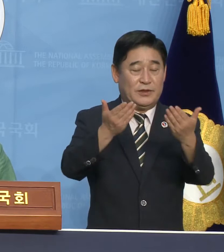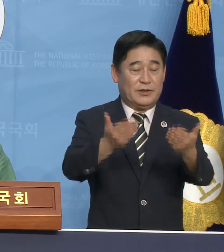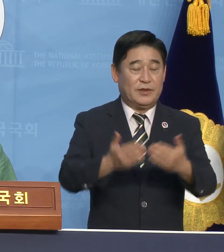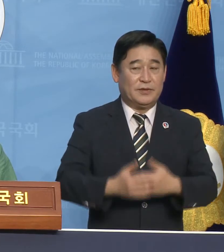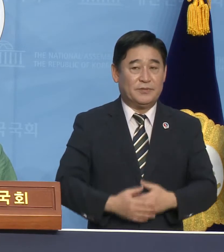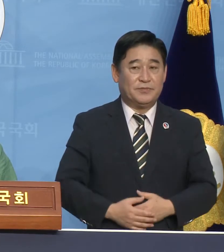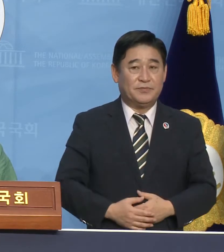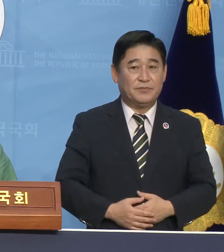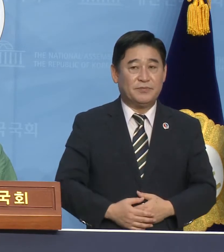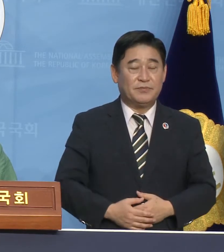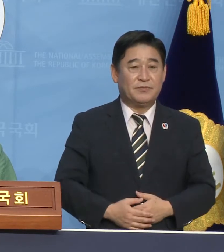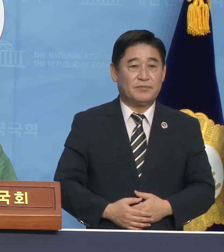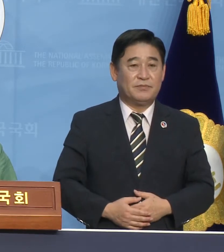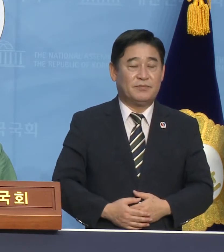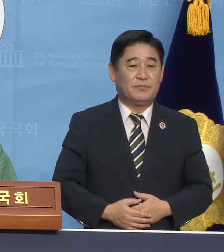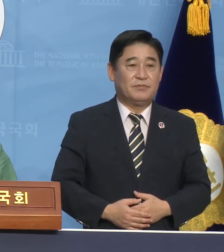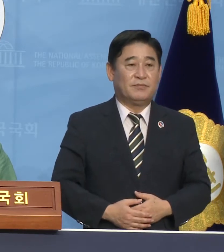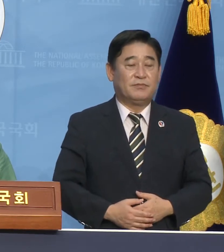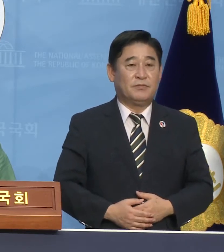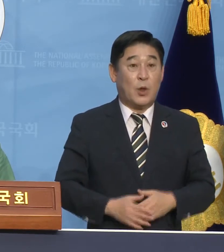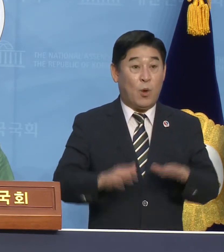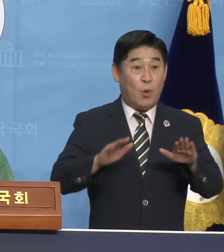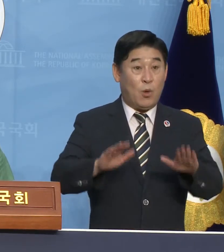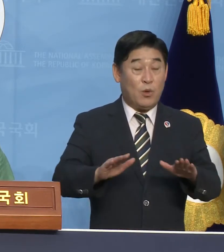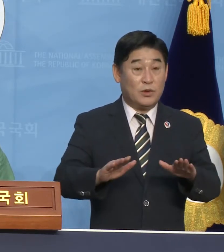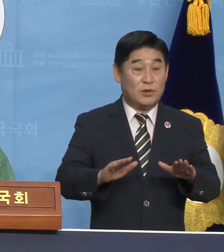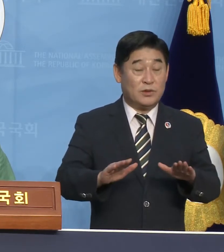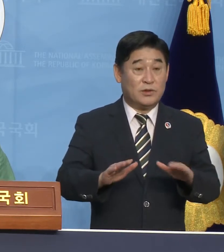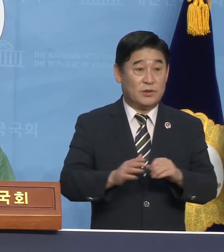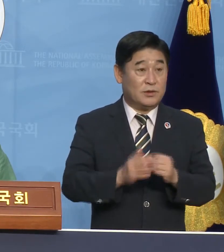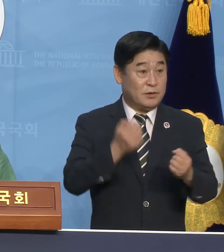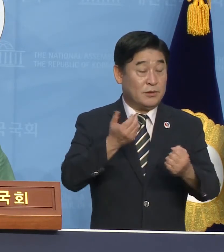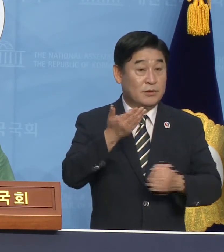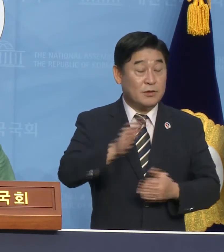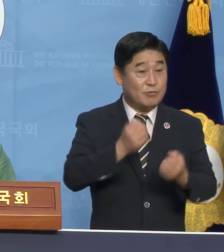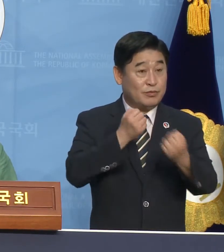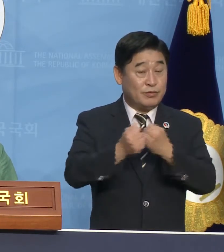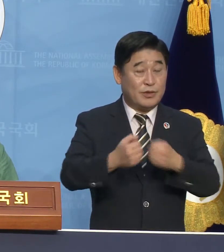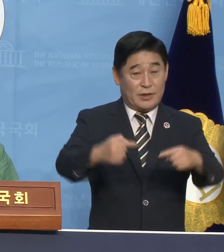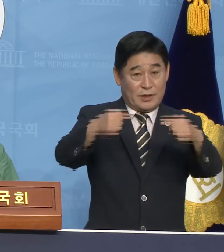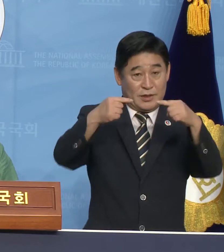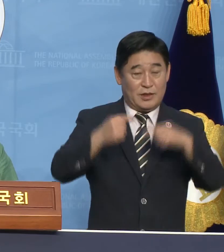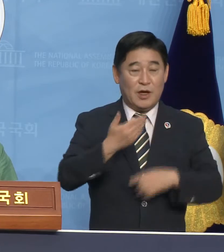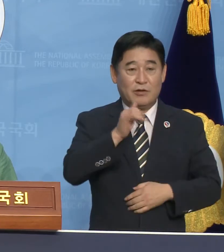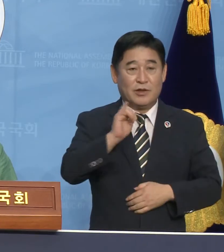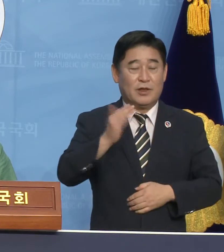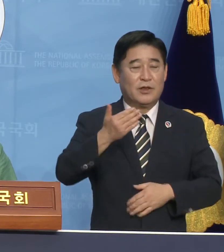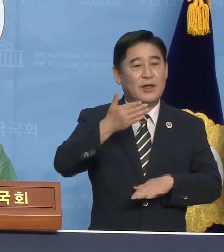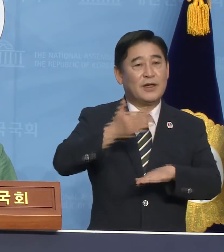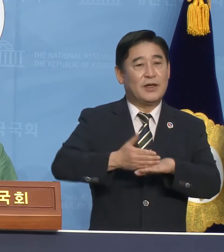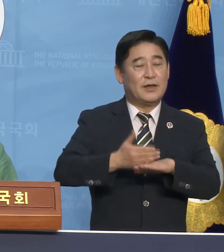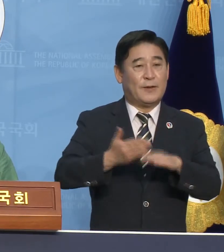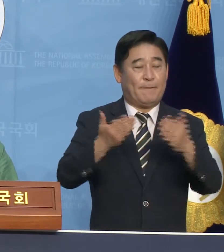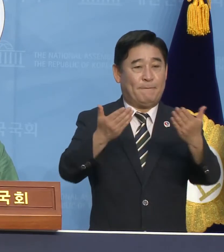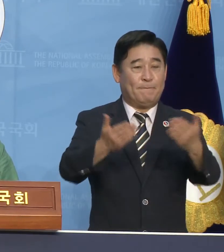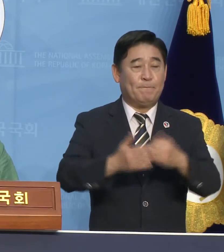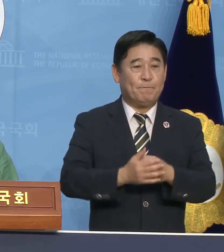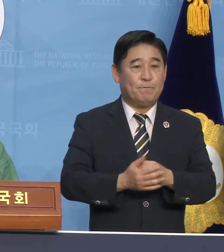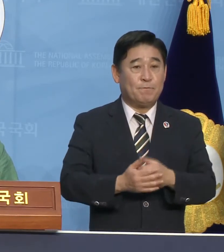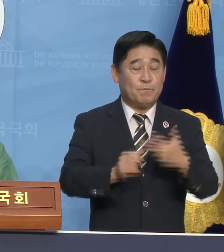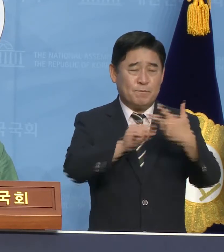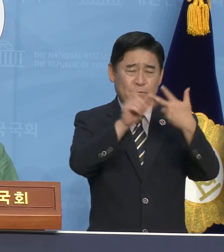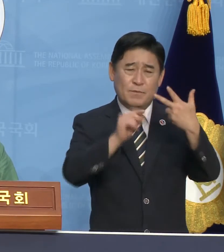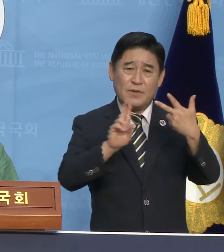마음을 전합니다. 오늘 이렇게 그럼에도 불구하고 무사히 이 자리에 함께할 수 있게 돼서 감사드립니다. 지난